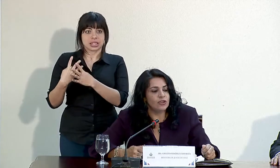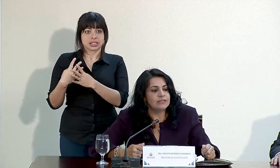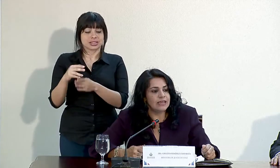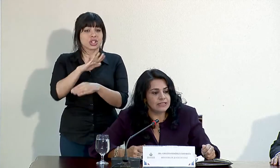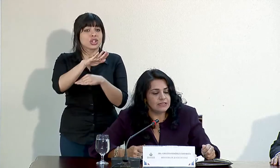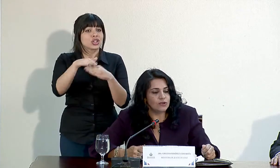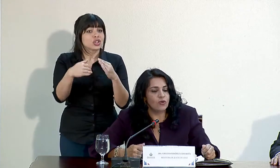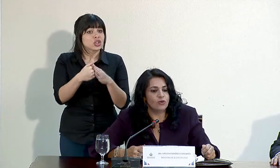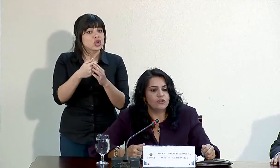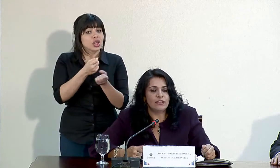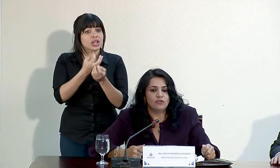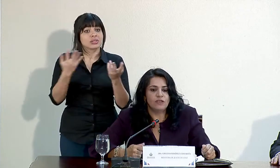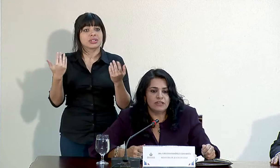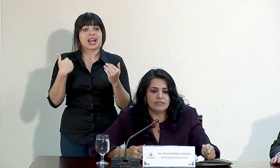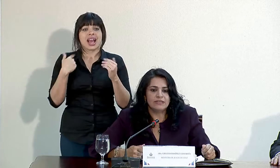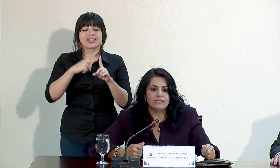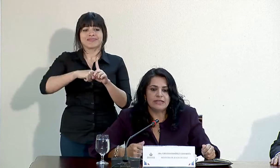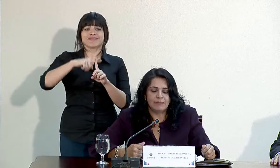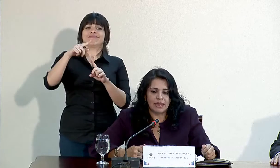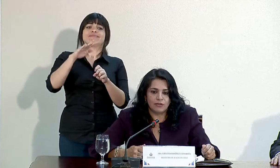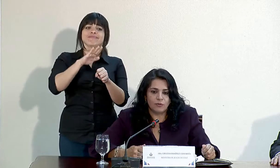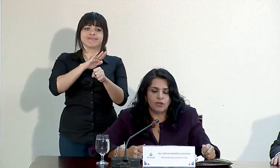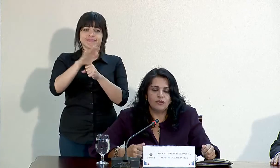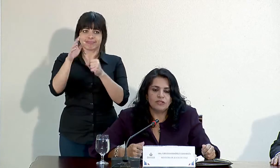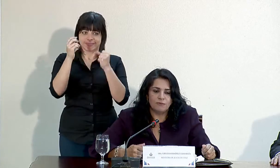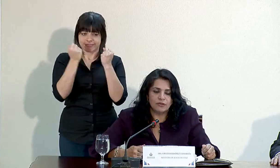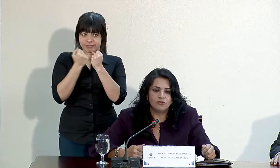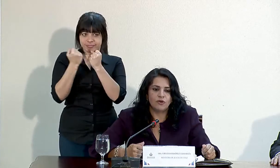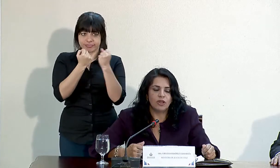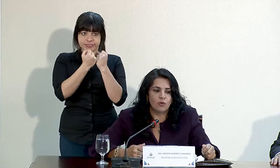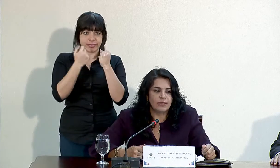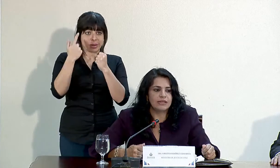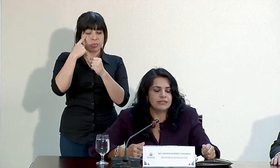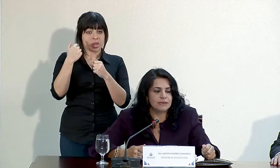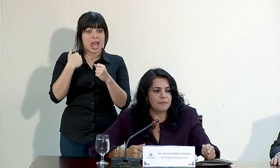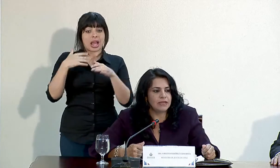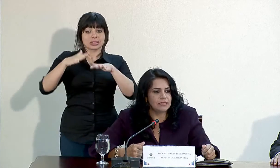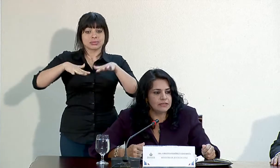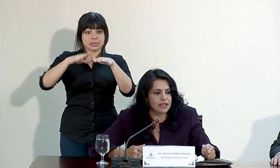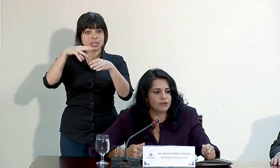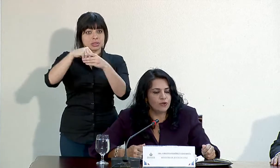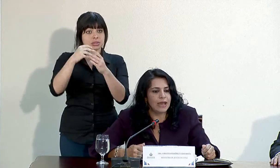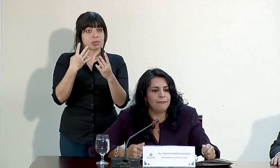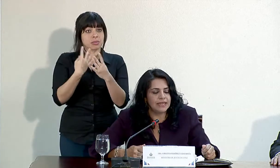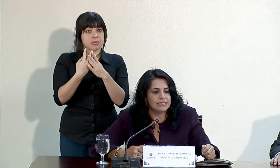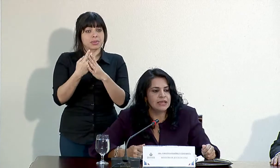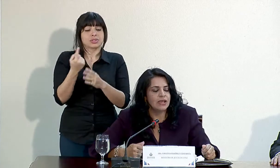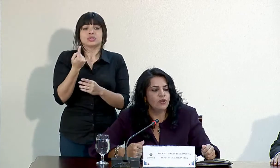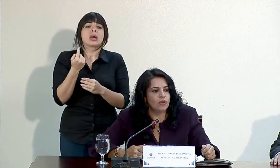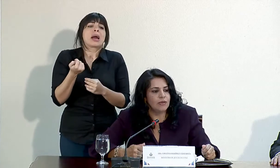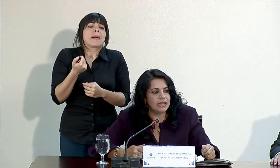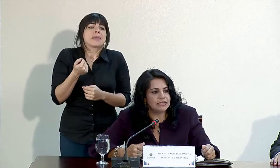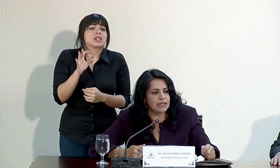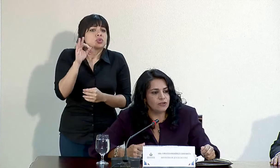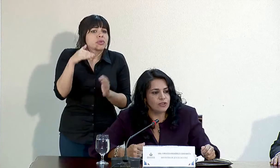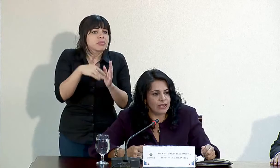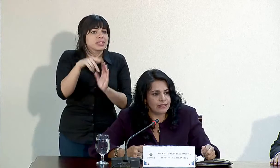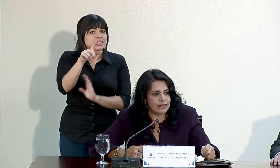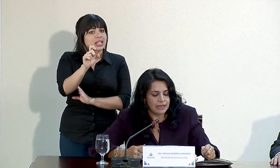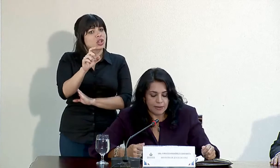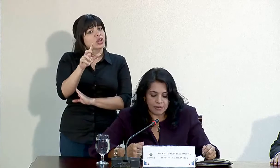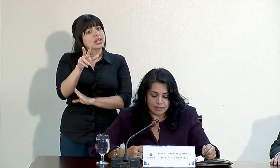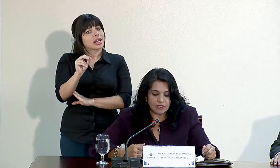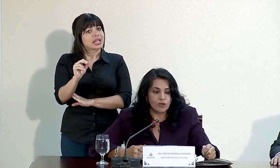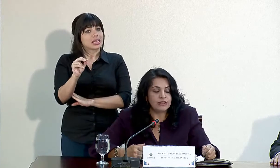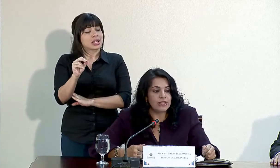están todas ellas con unos altos índices de hacinamiento porque los espacios con que cuenta el sistema penitenciario son apenas